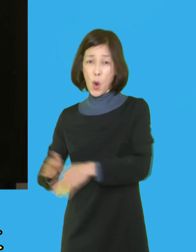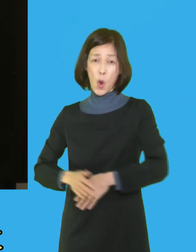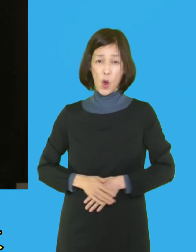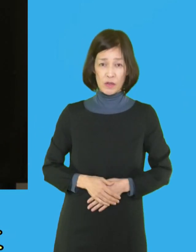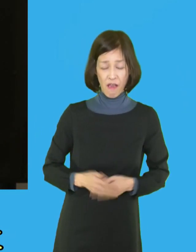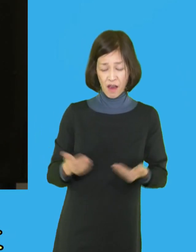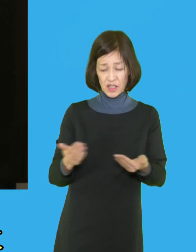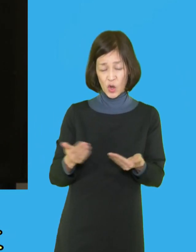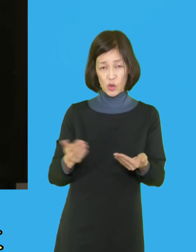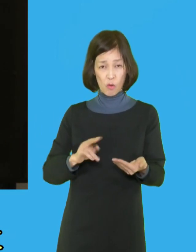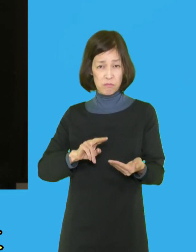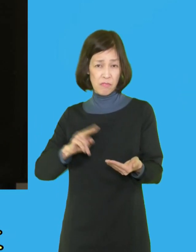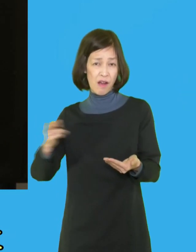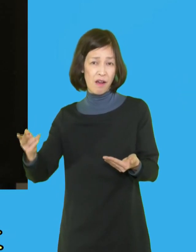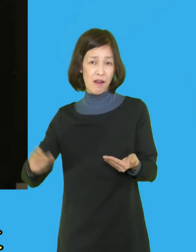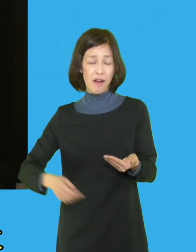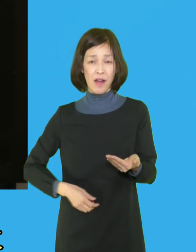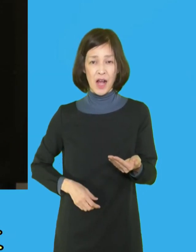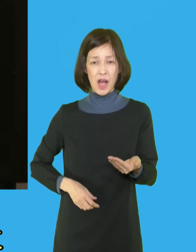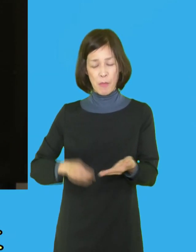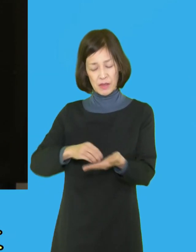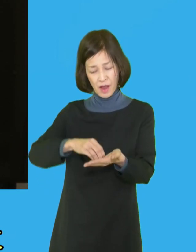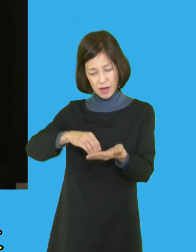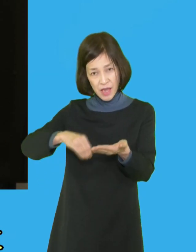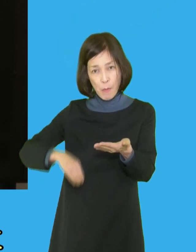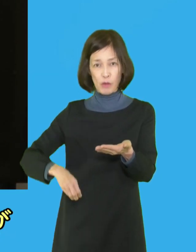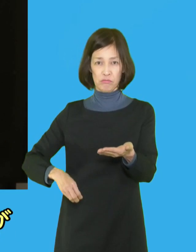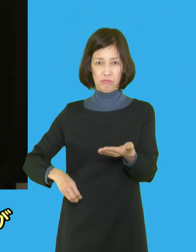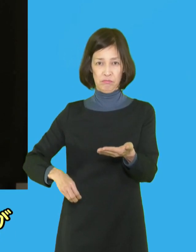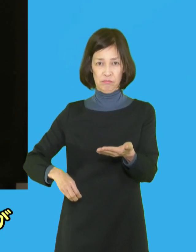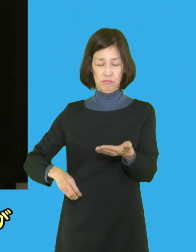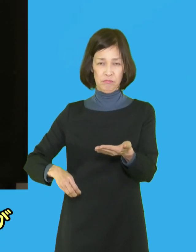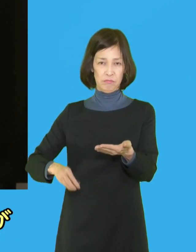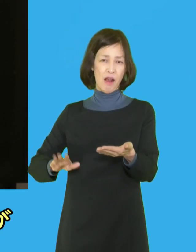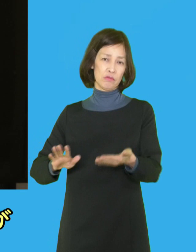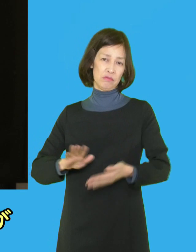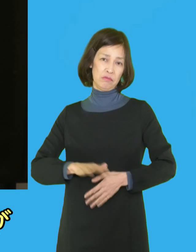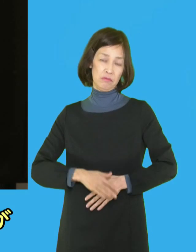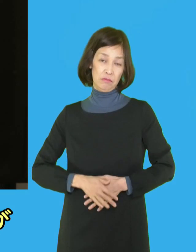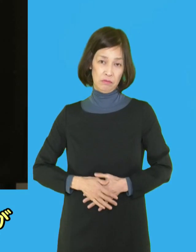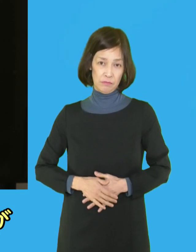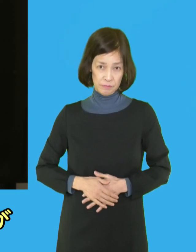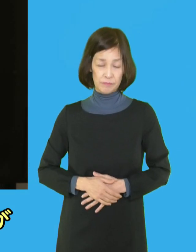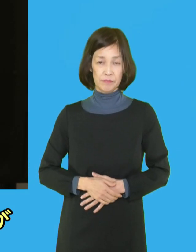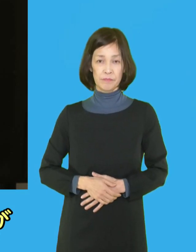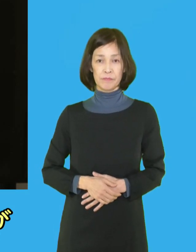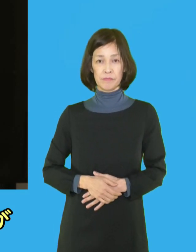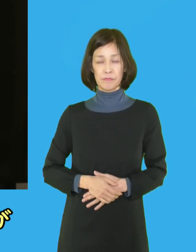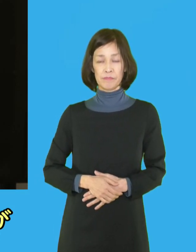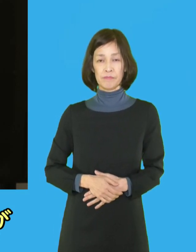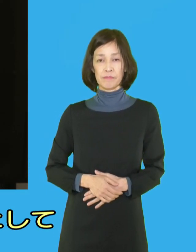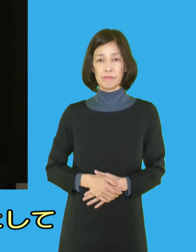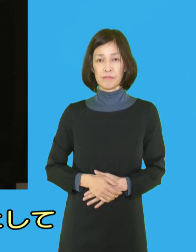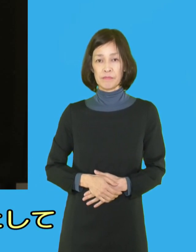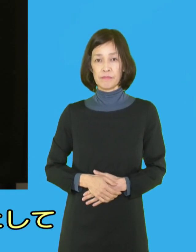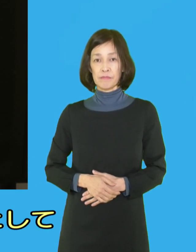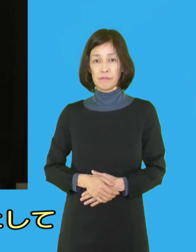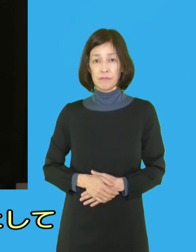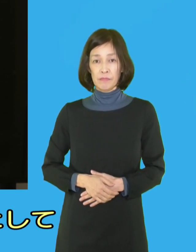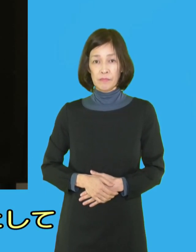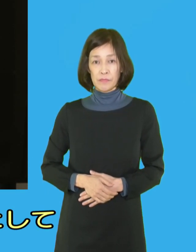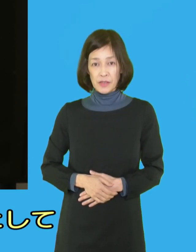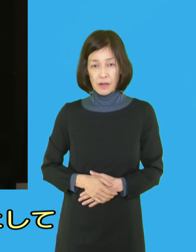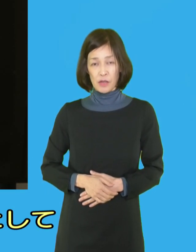本市の職員が職場を離れていくと、転職退職をするという方がいらっしゃいますが、せっか